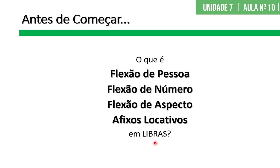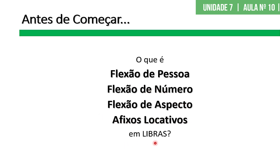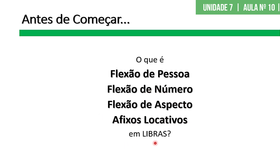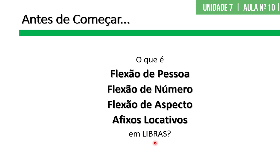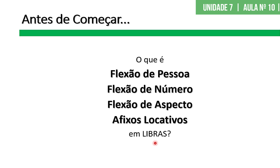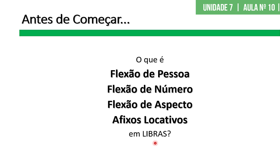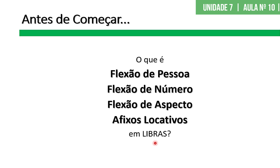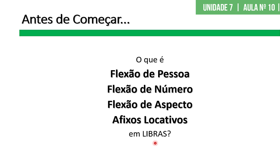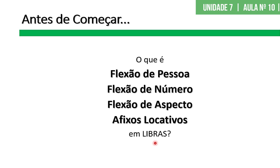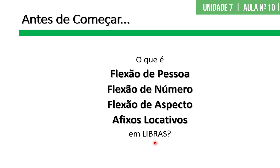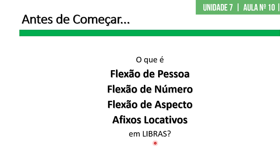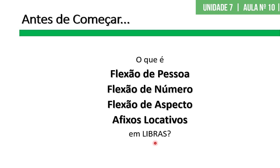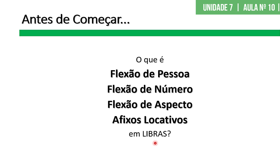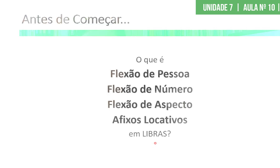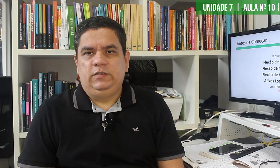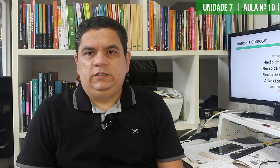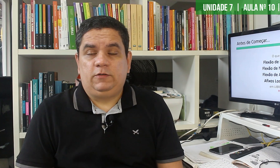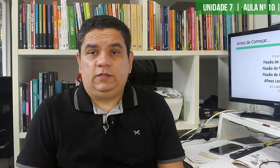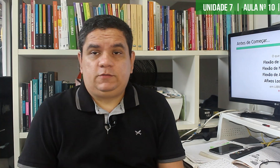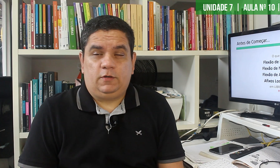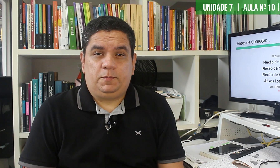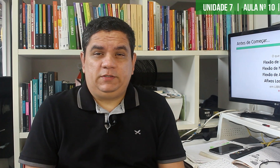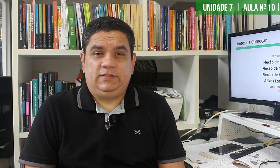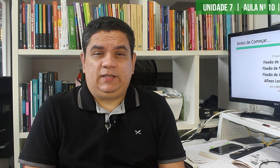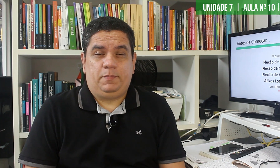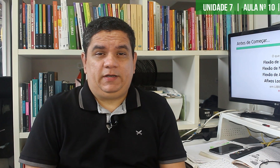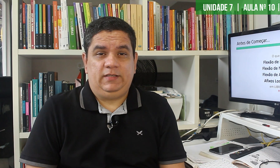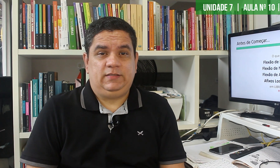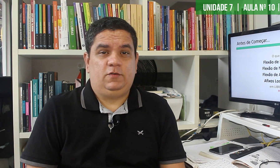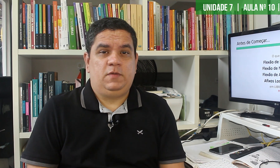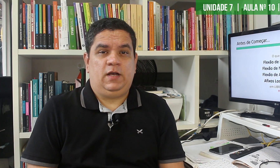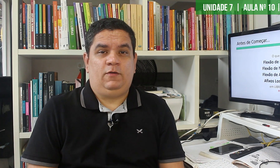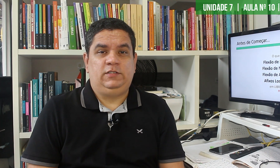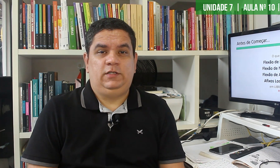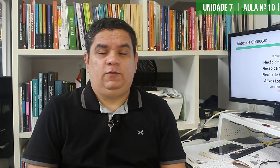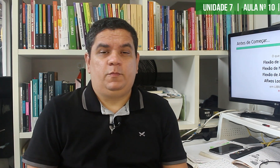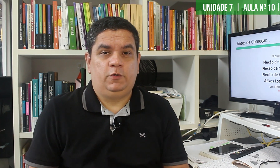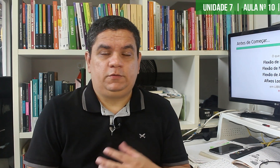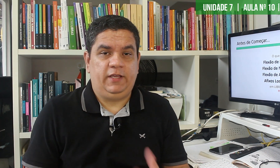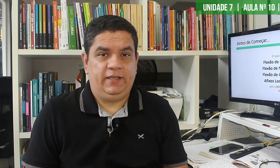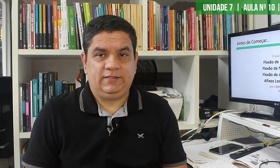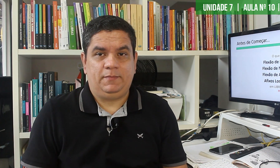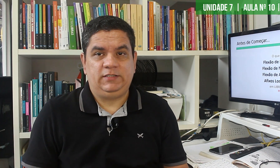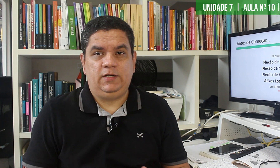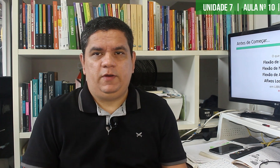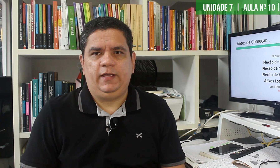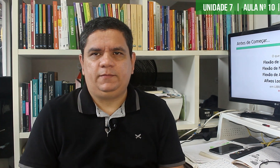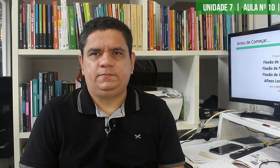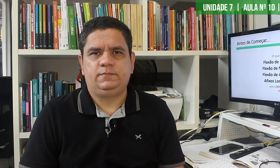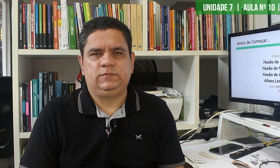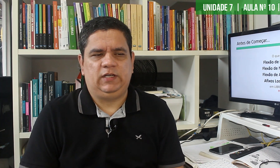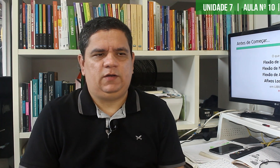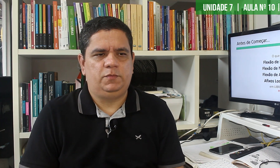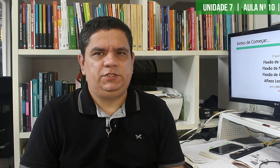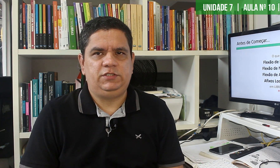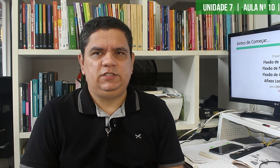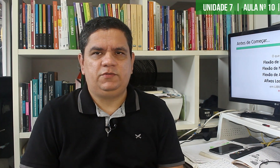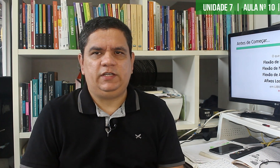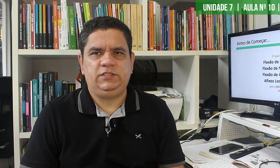ok, pessoal? Então, olha só, pode ser que pareça uma aula de língua portuguesa, mas não é, tá? O objetivo é a